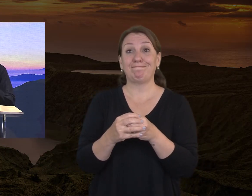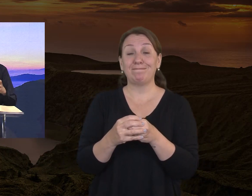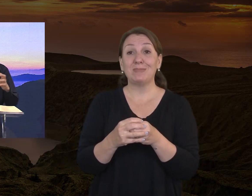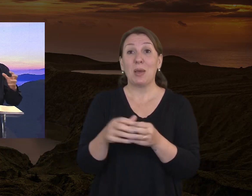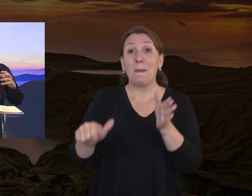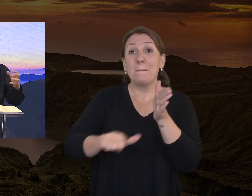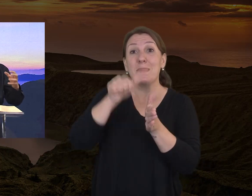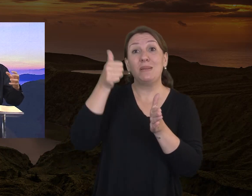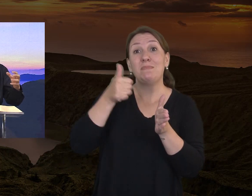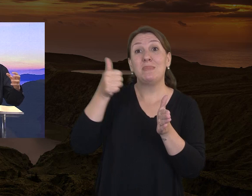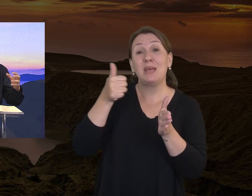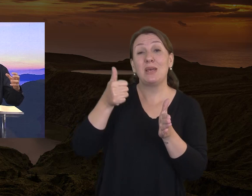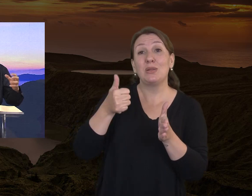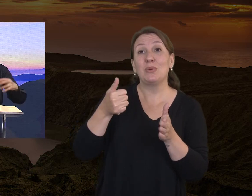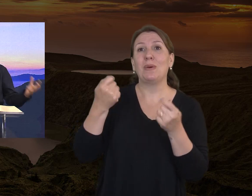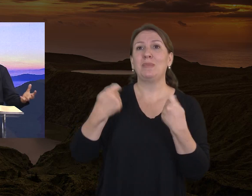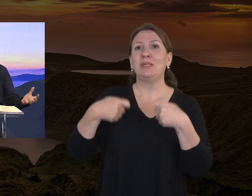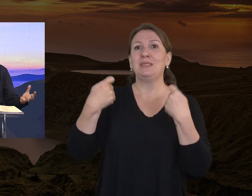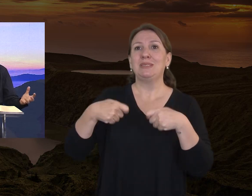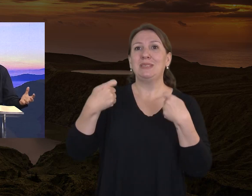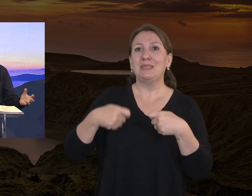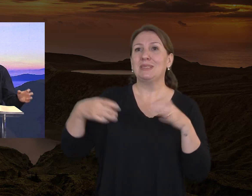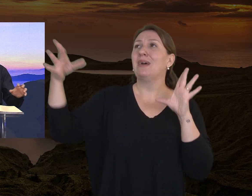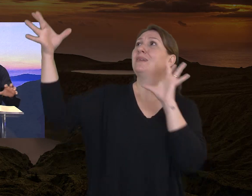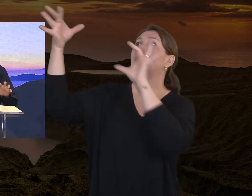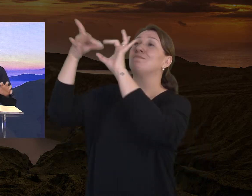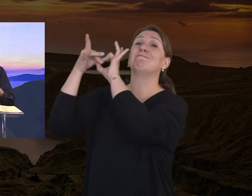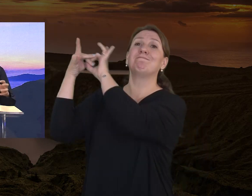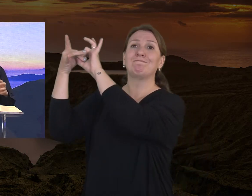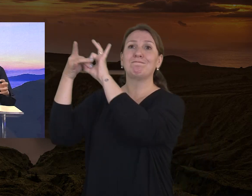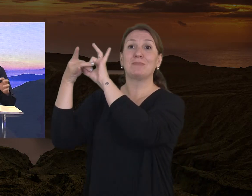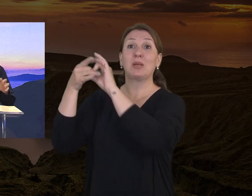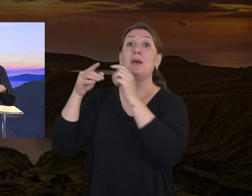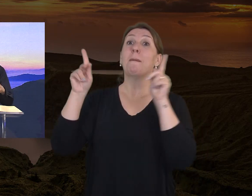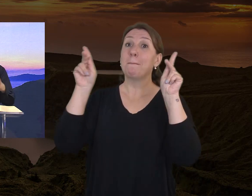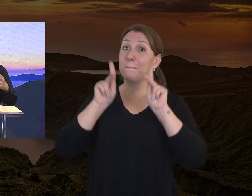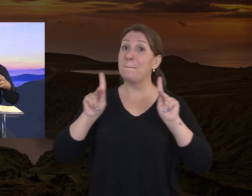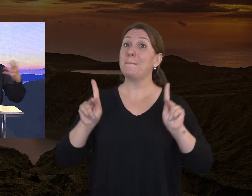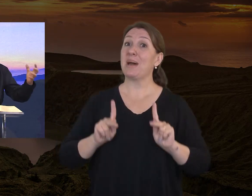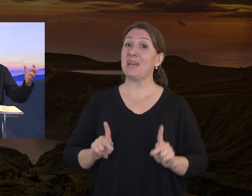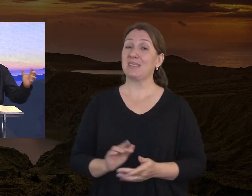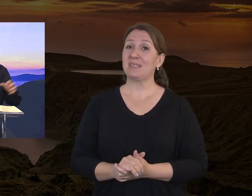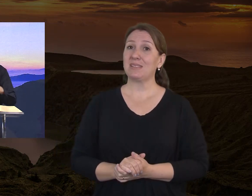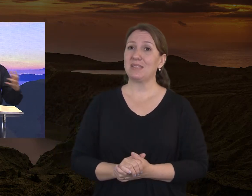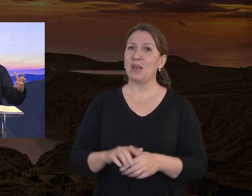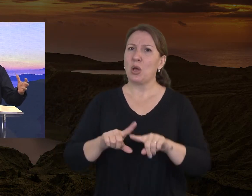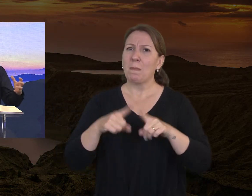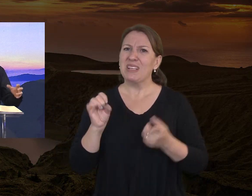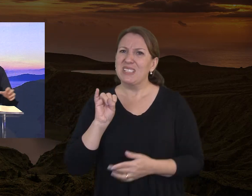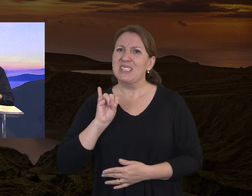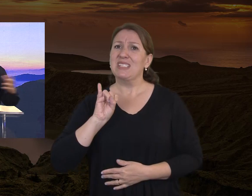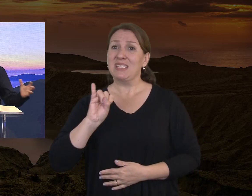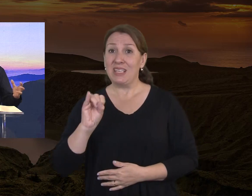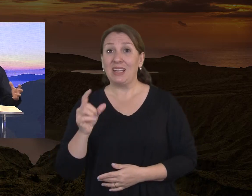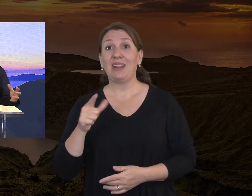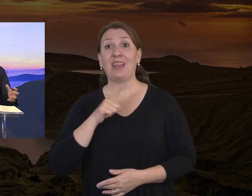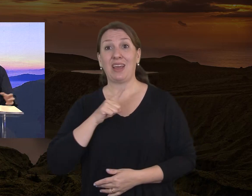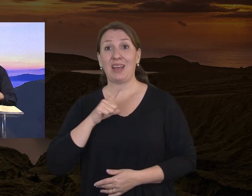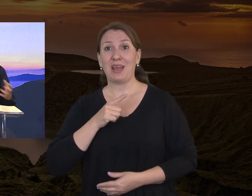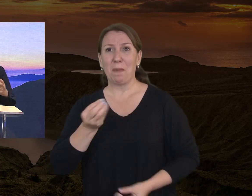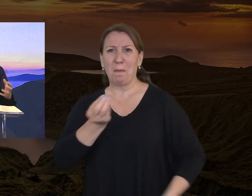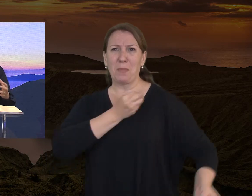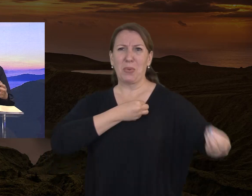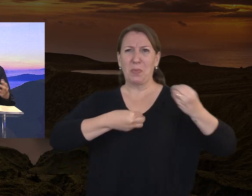se houver elementos de impureza, se houver qualquer elemento de pecado, de morte, de